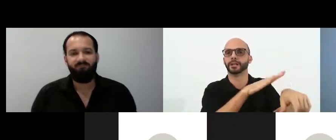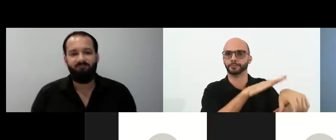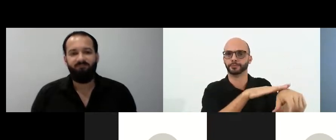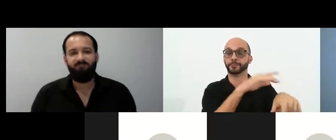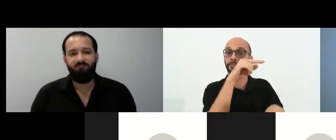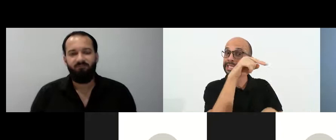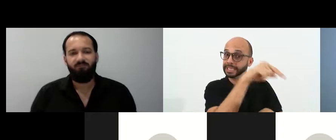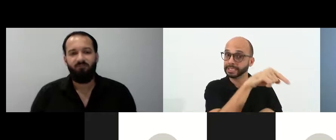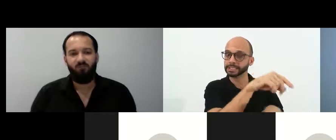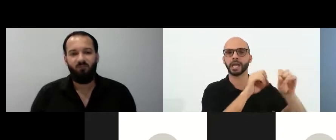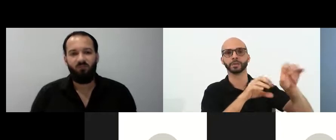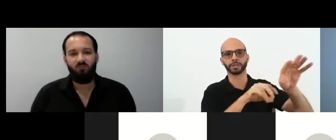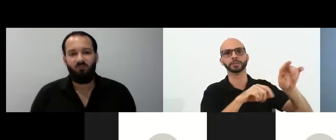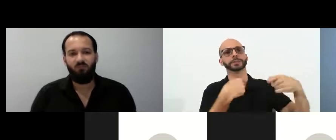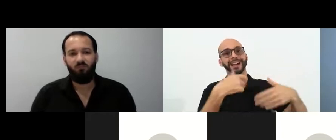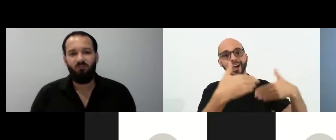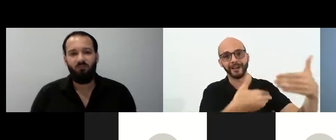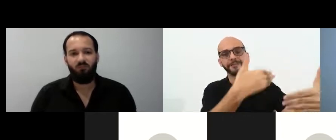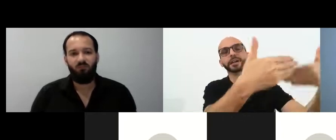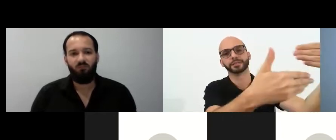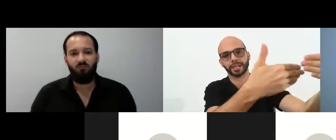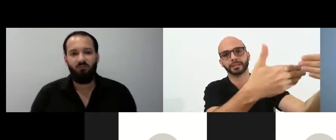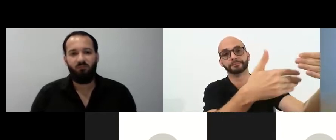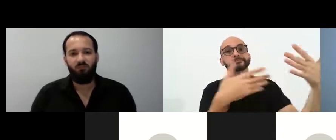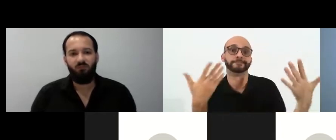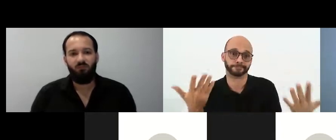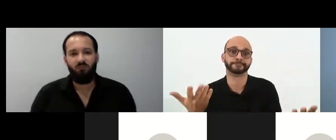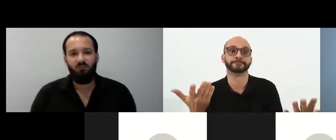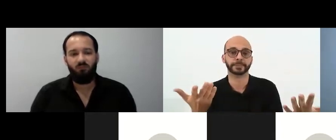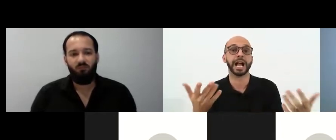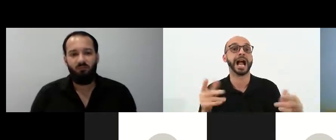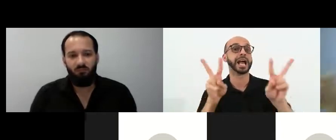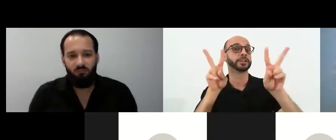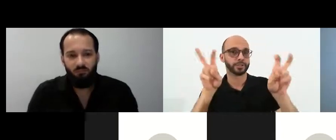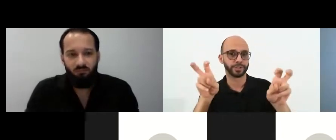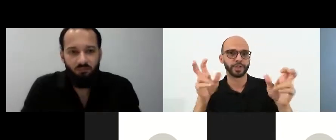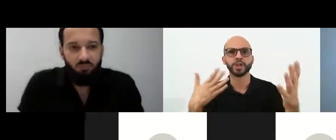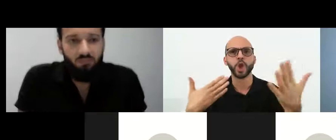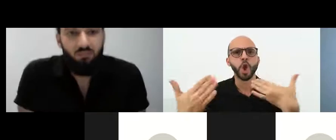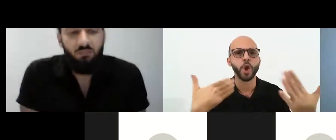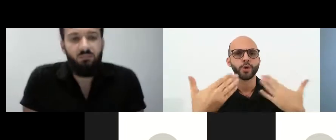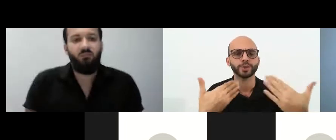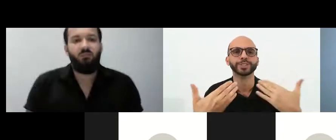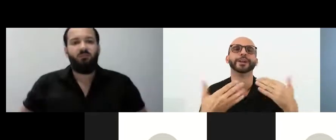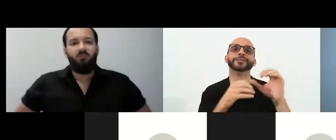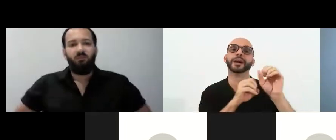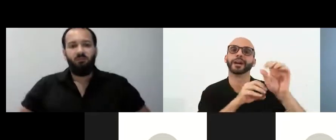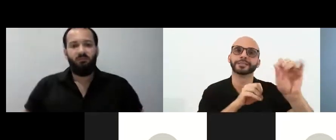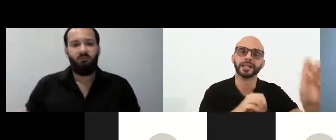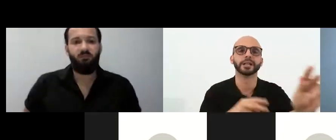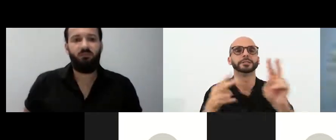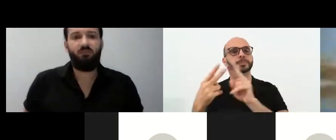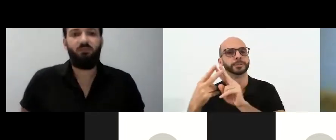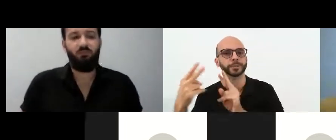parar por conta disso? Vamos ser prejudicados? Então, isso é um processo que vai ocasionando. Então, a temática, o